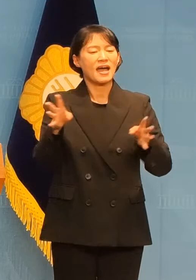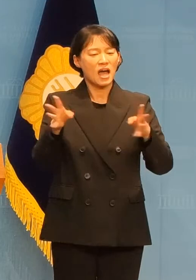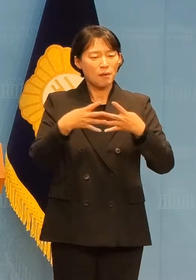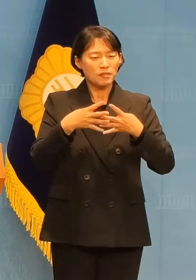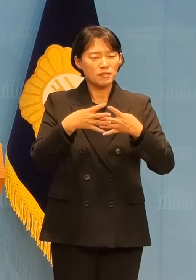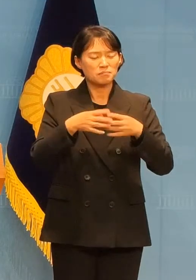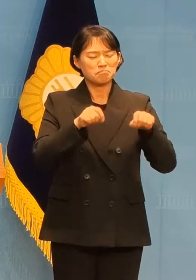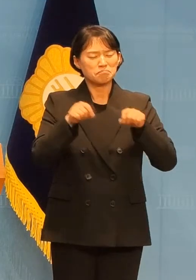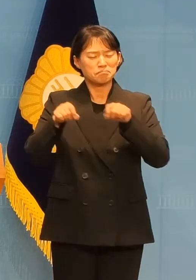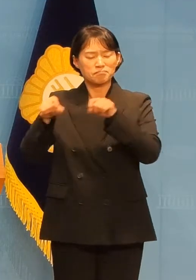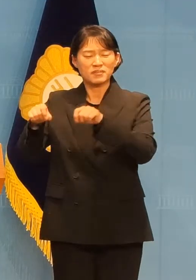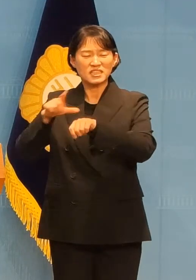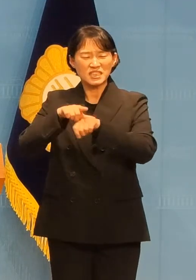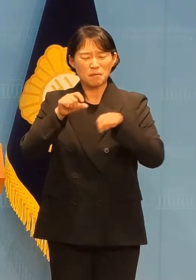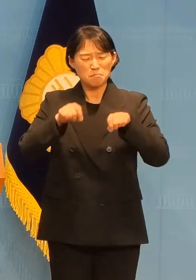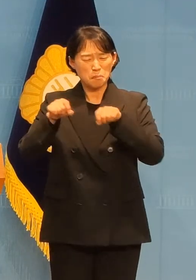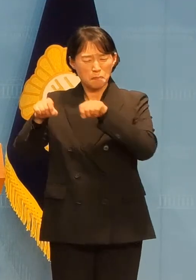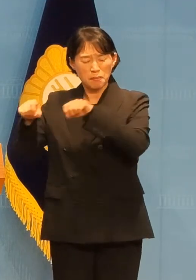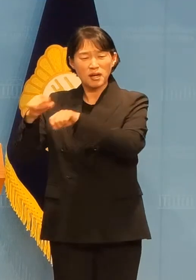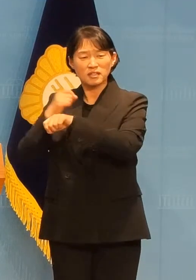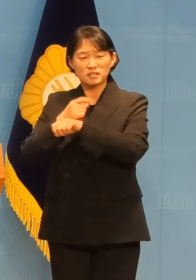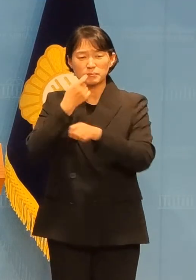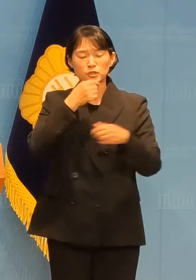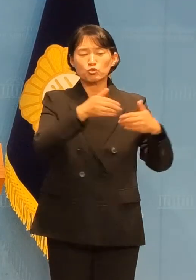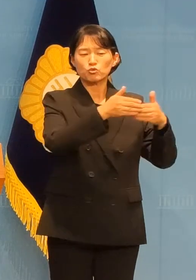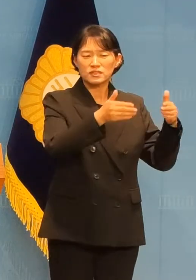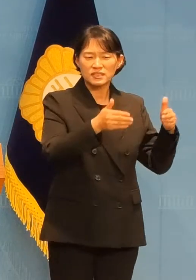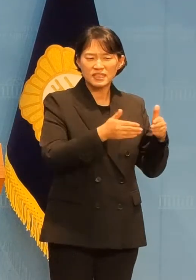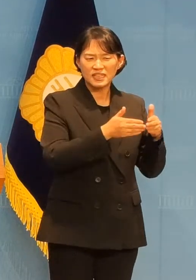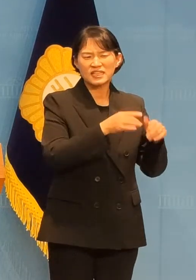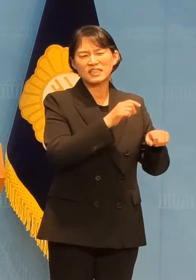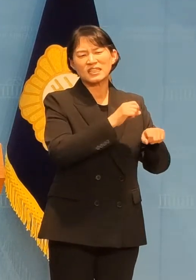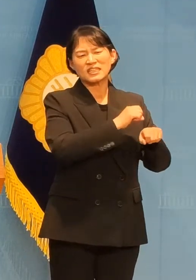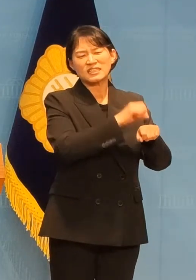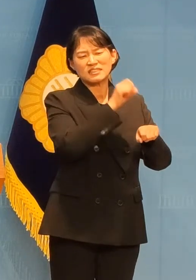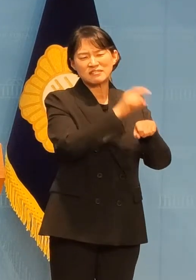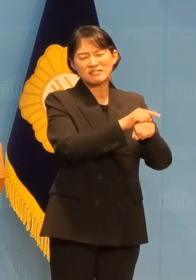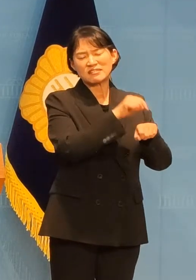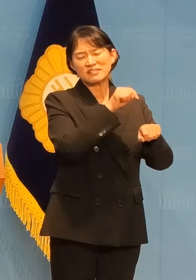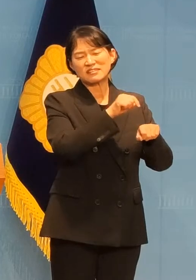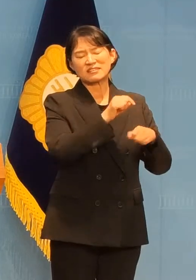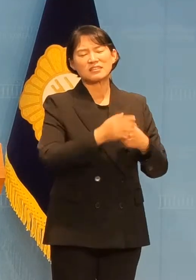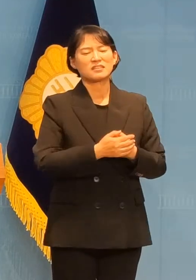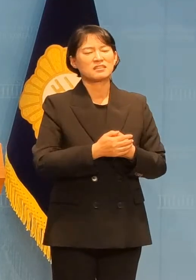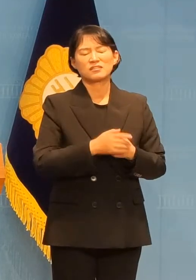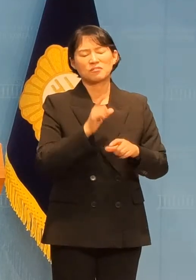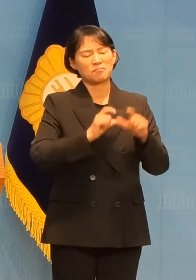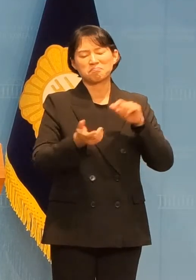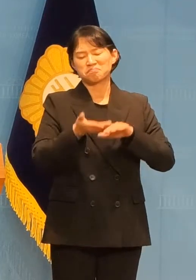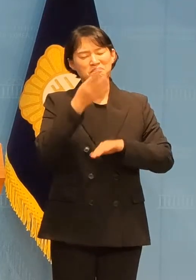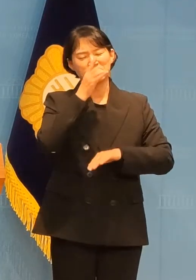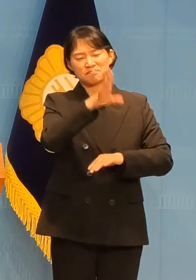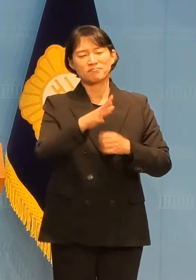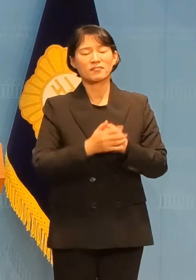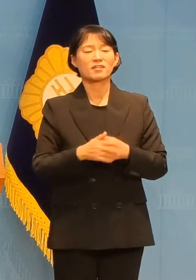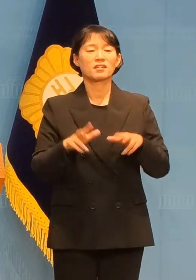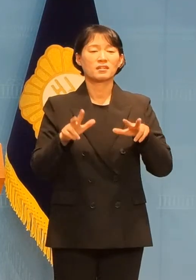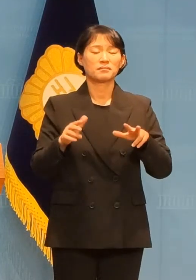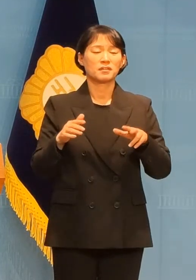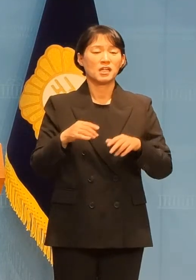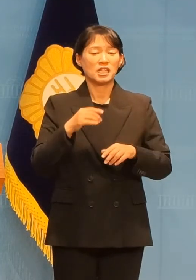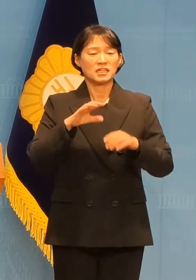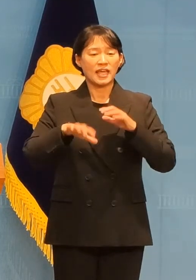미루고 시간을 끄는 민주당 특유의 침대 정치는 더 이상 통하지 않습니다. 현재